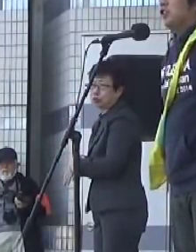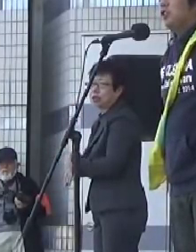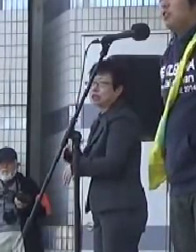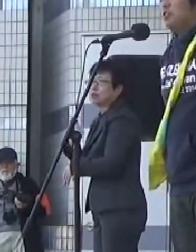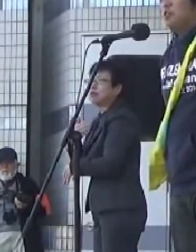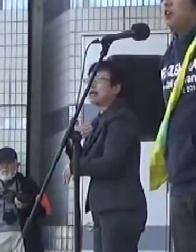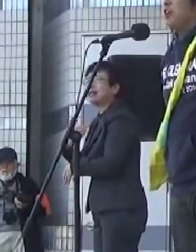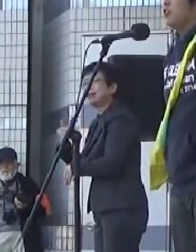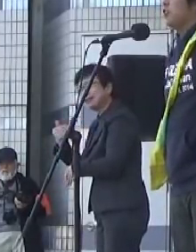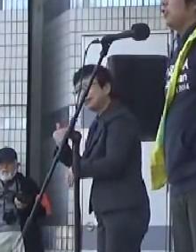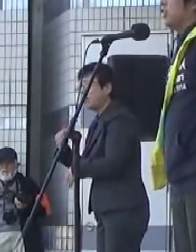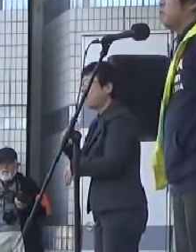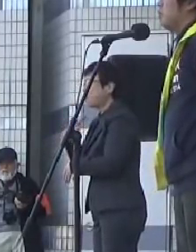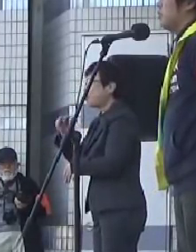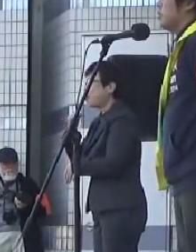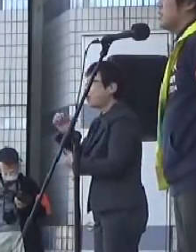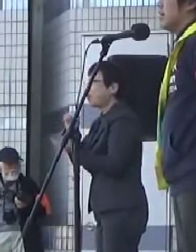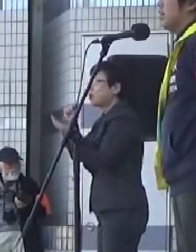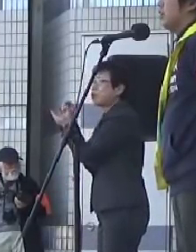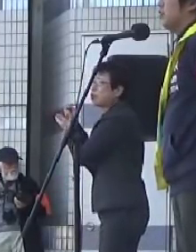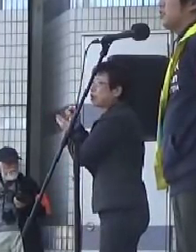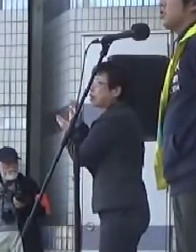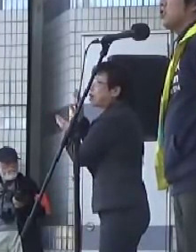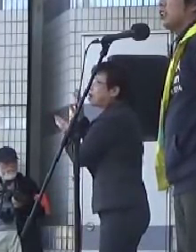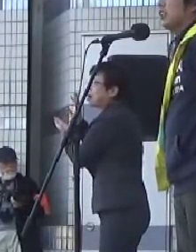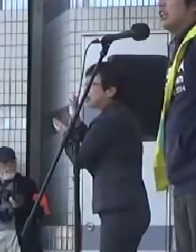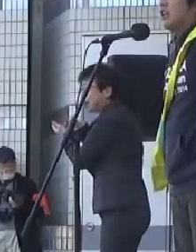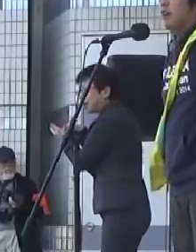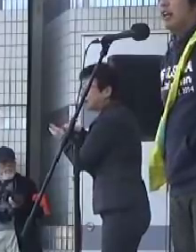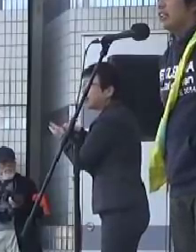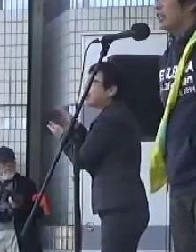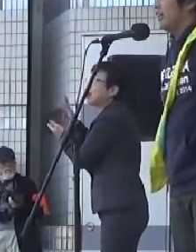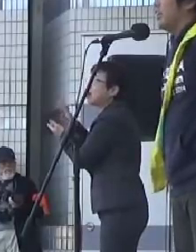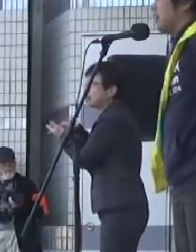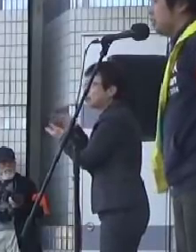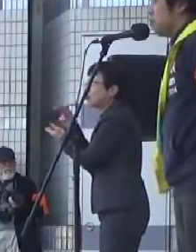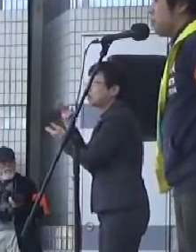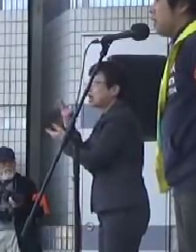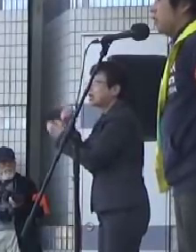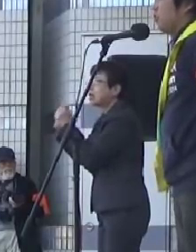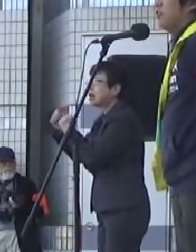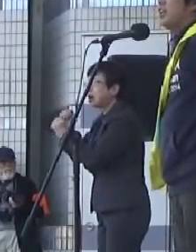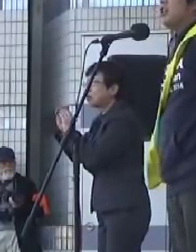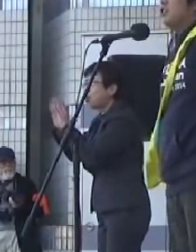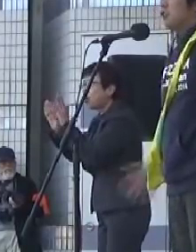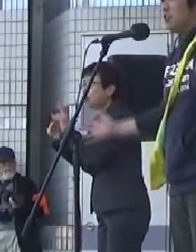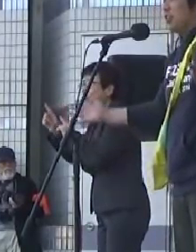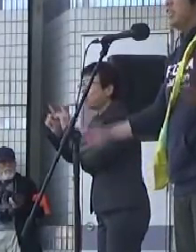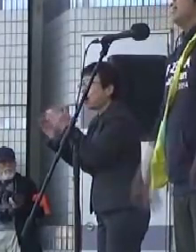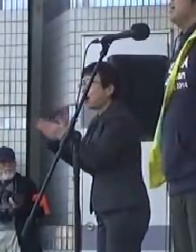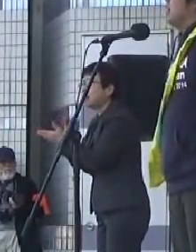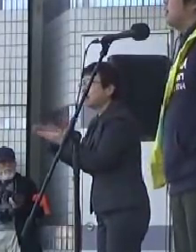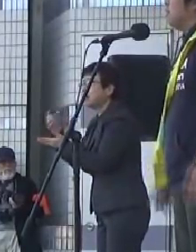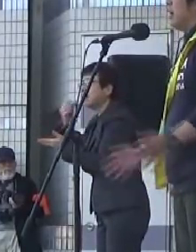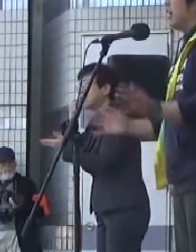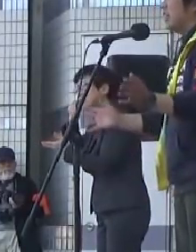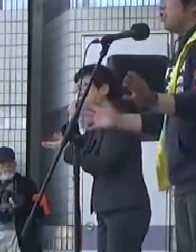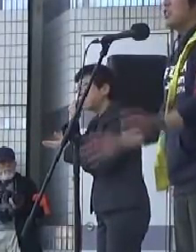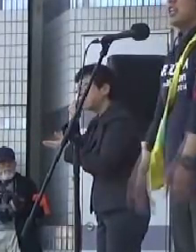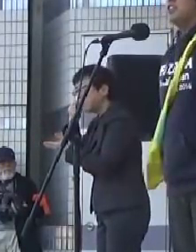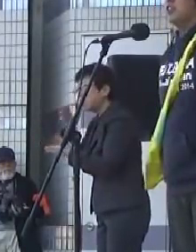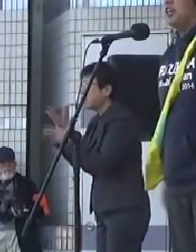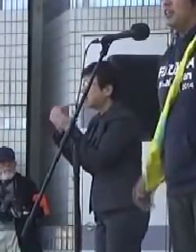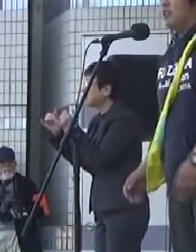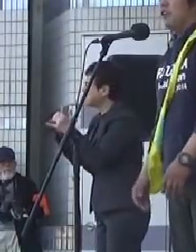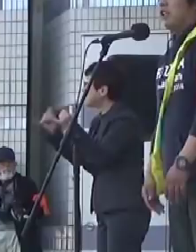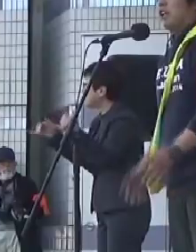自分たちの声を届けても再稼働するかしないかは判断できない。こんなに多くの人間が反